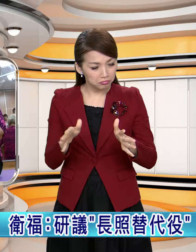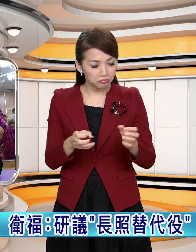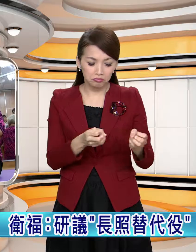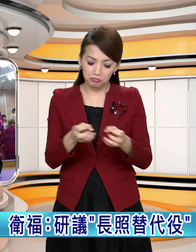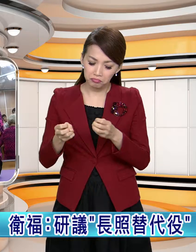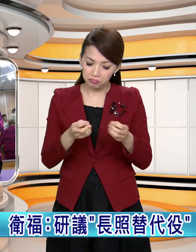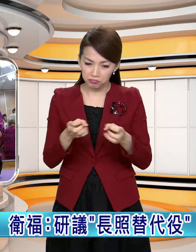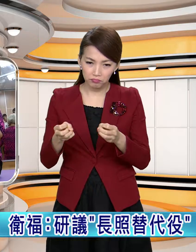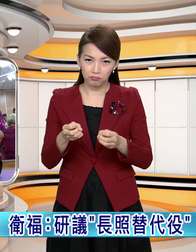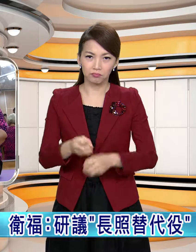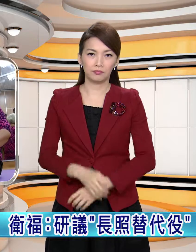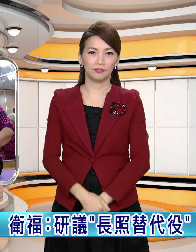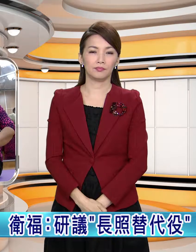题。